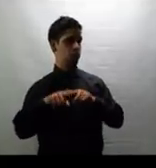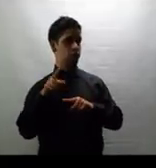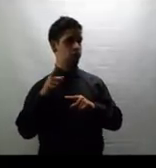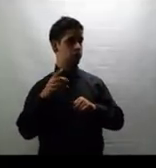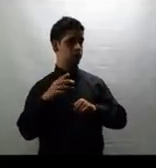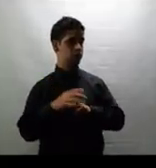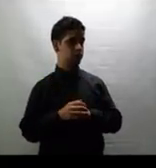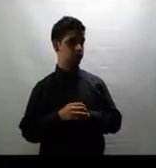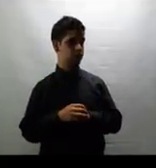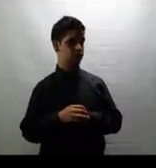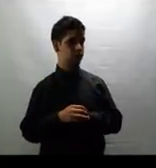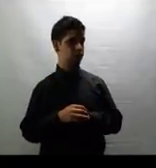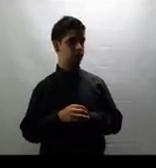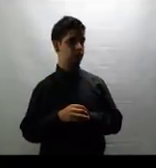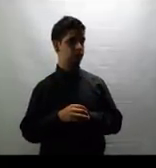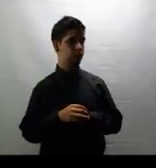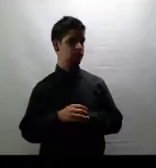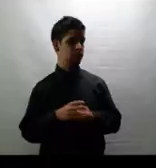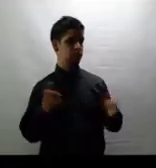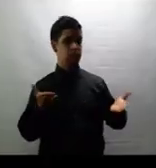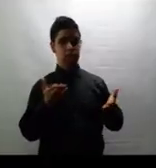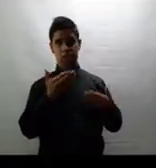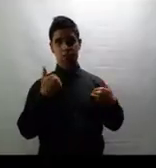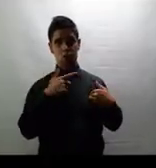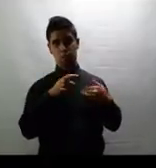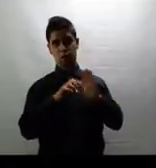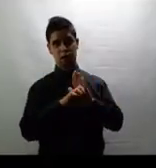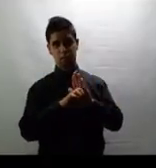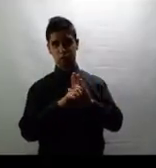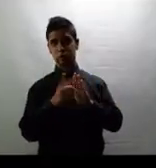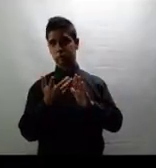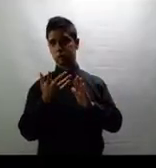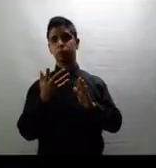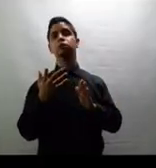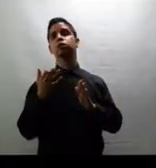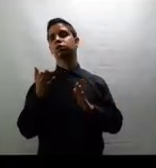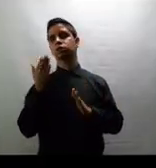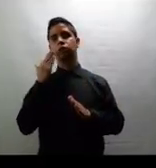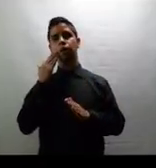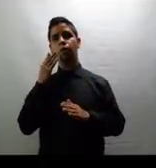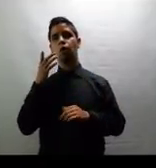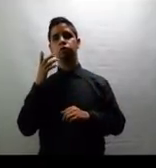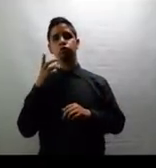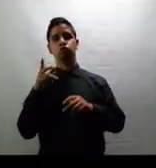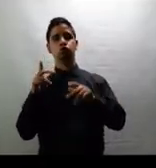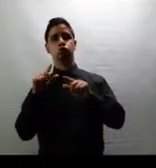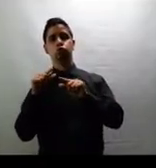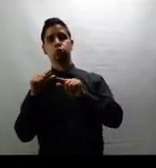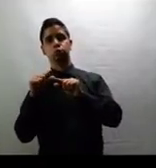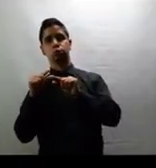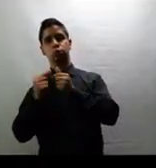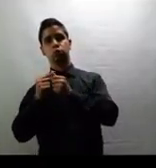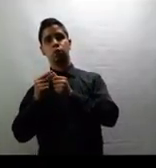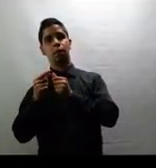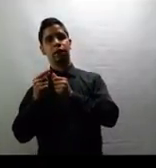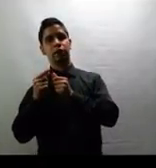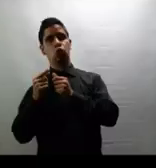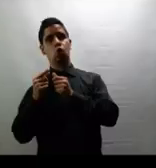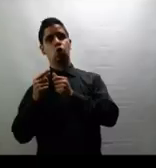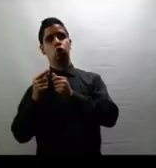aquí tenemos por ejemplo uno que aunque lo editó el partido independentista en 1970